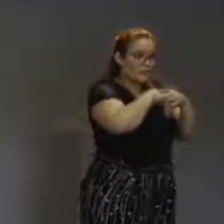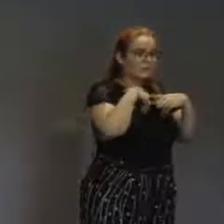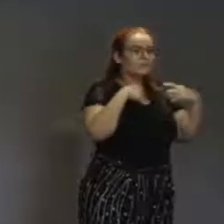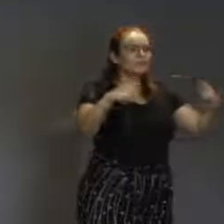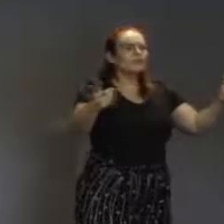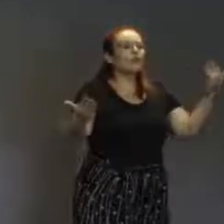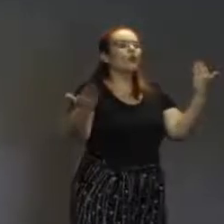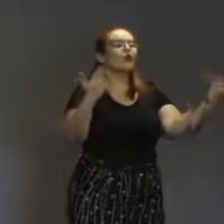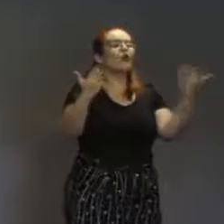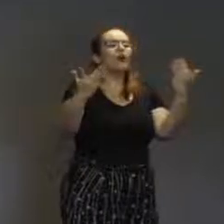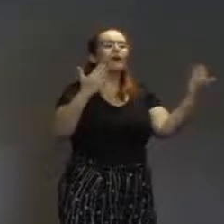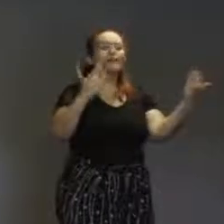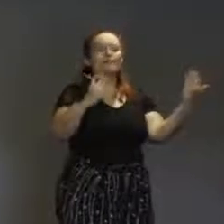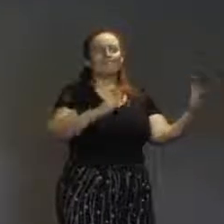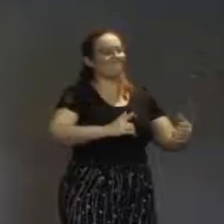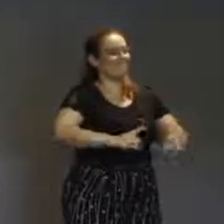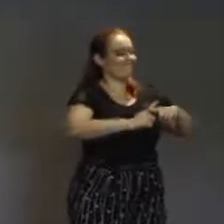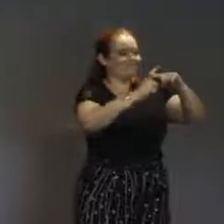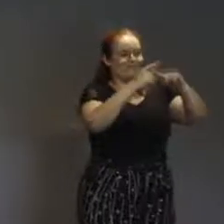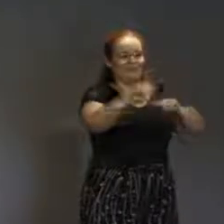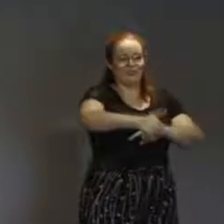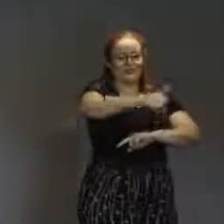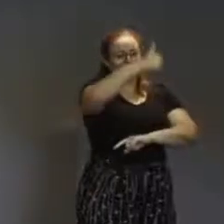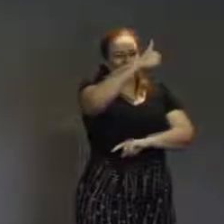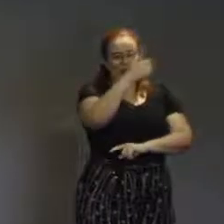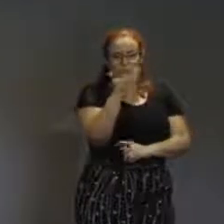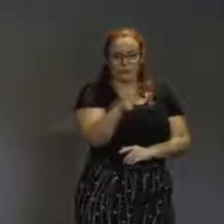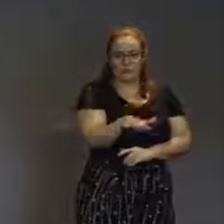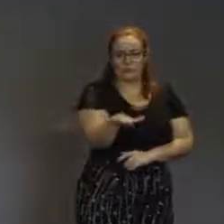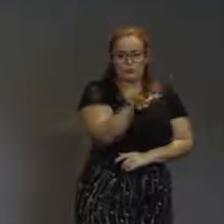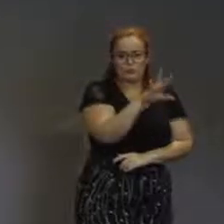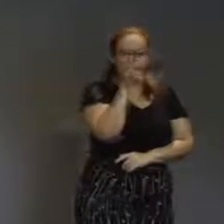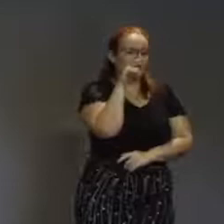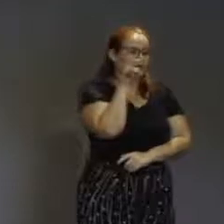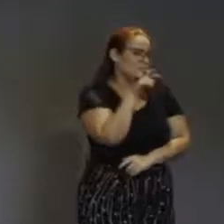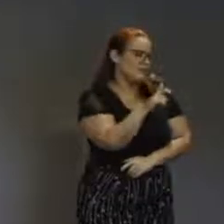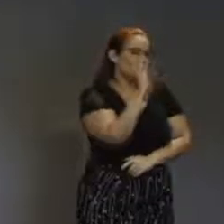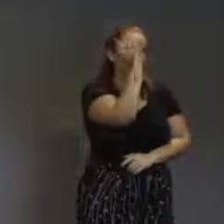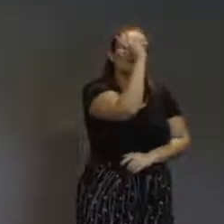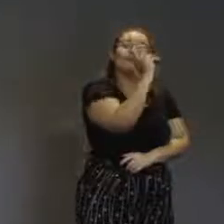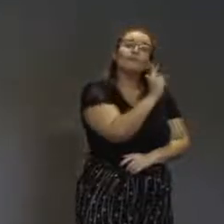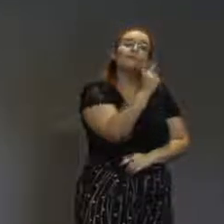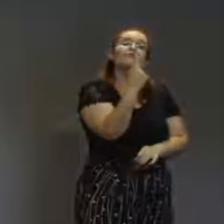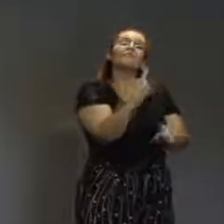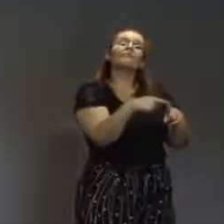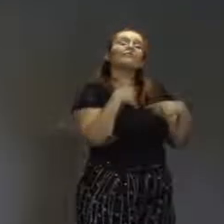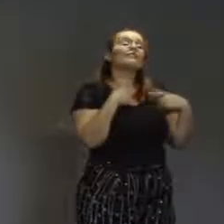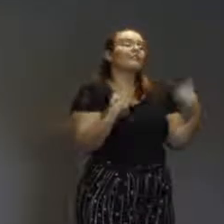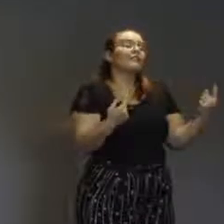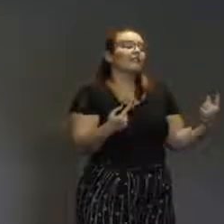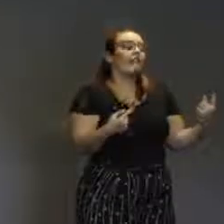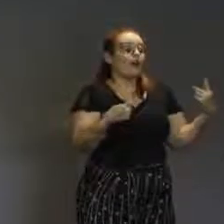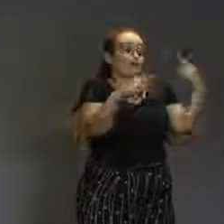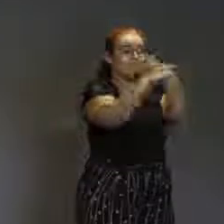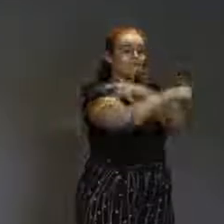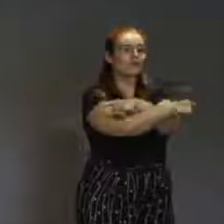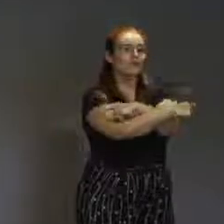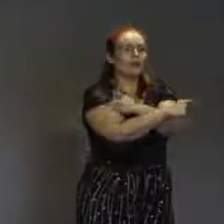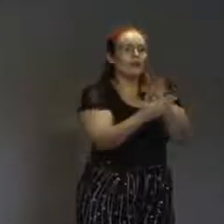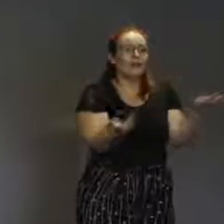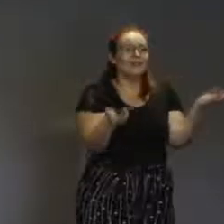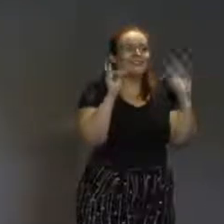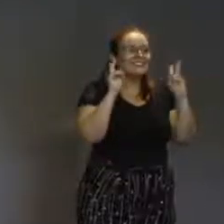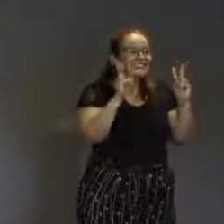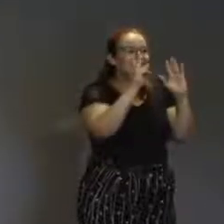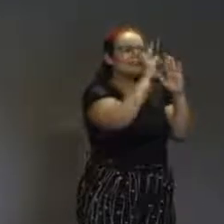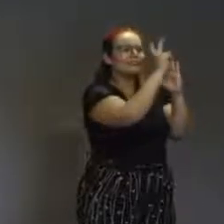muito mais positiva para todos, né? E isso é muito interessante, é muito bonito, porque vai numa convergência, como cada vez mais é a pauta,